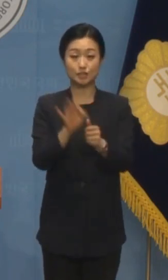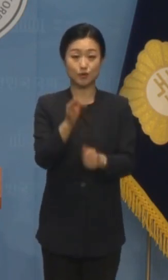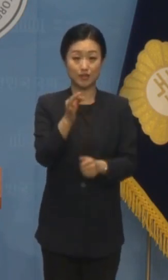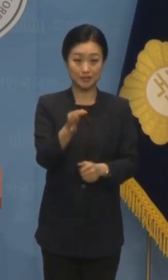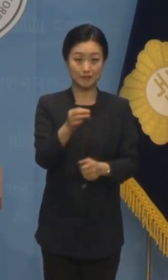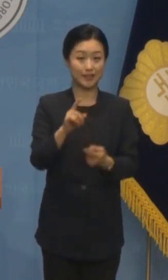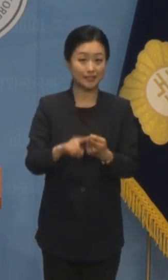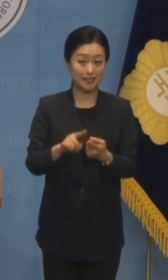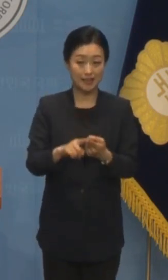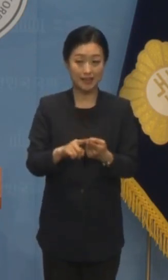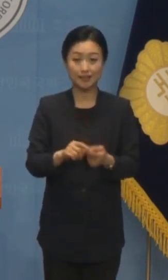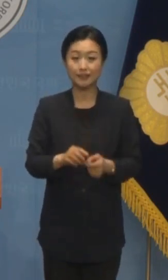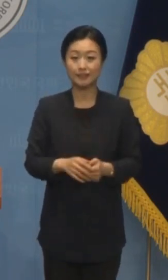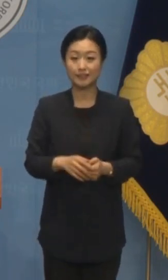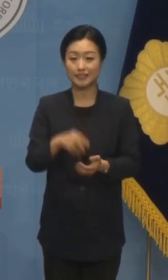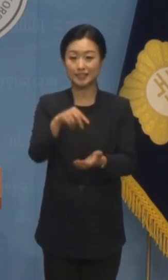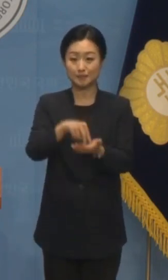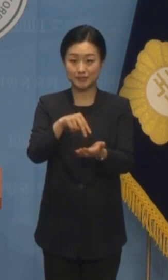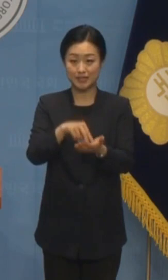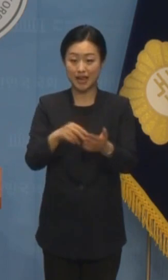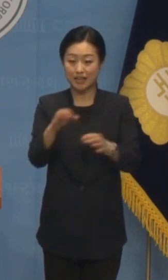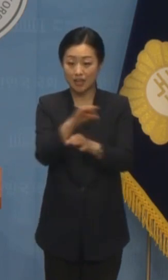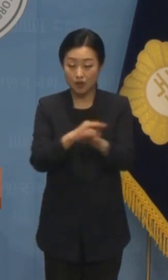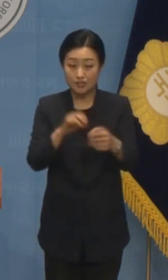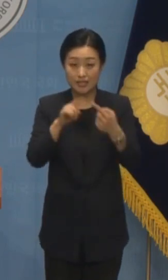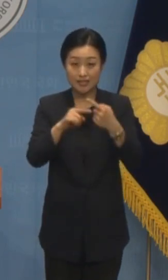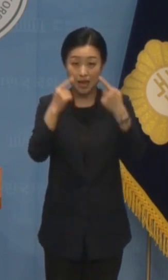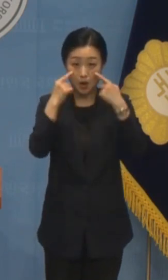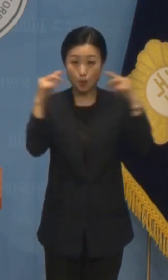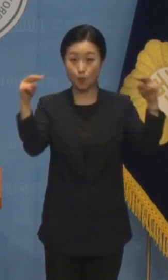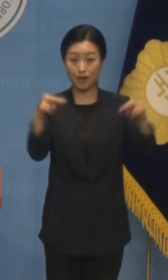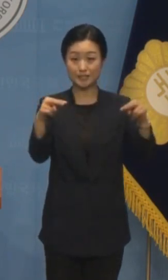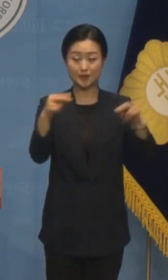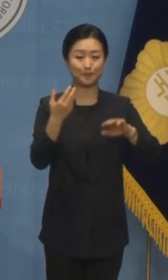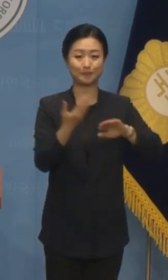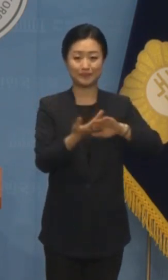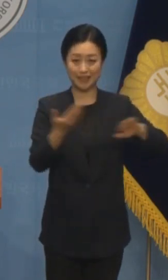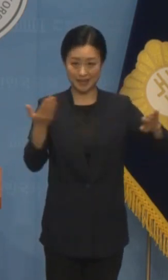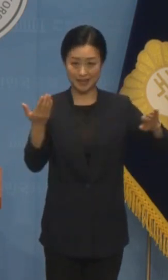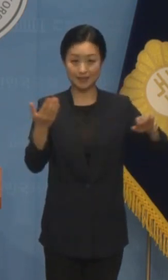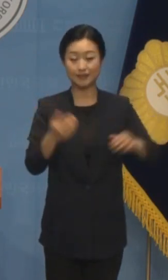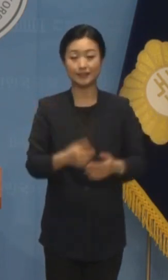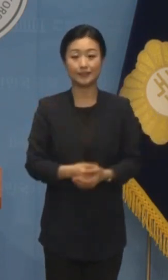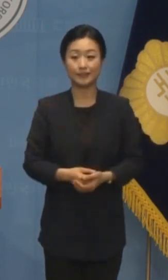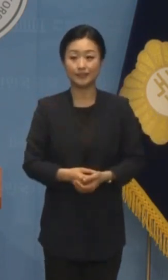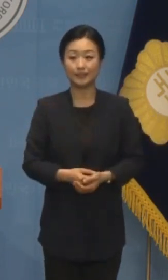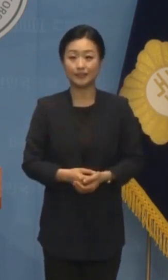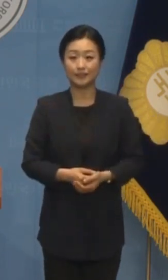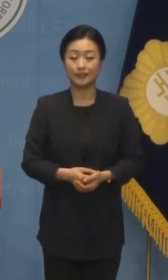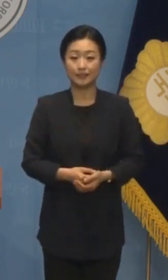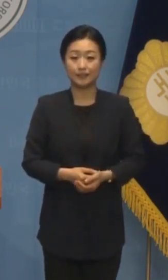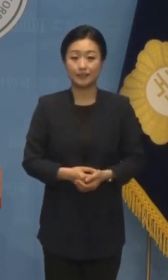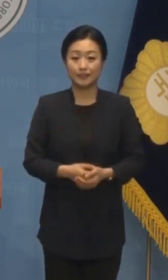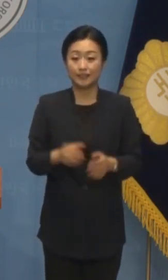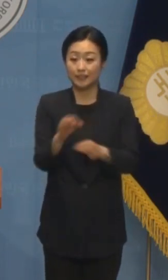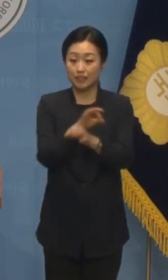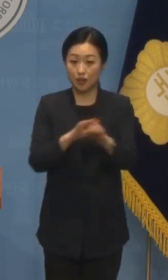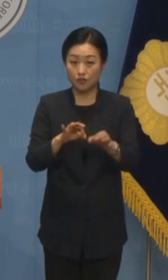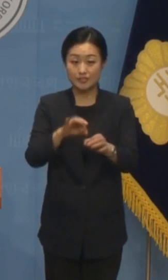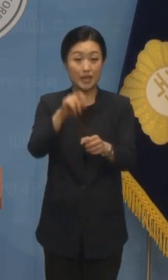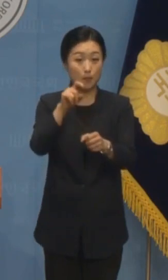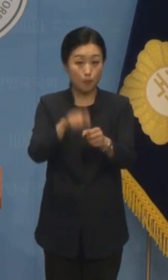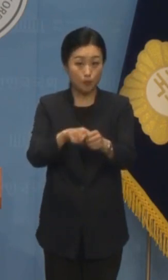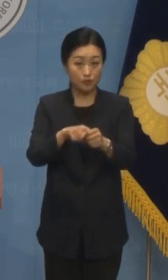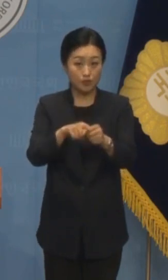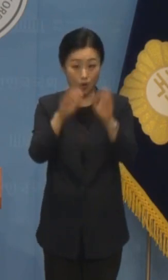대한 입장은 경제의 의미에 대해서도 상반된 관점을 극명하게 드러냅니다. 경제를 그 자체로 목적으로